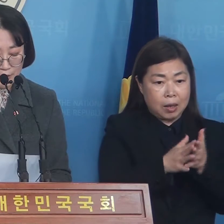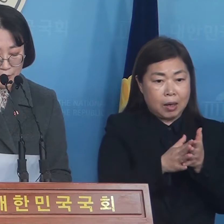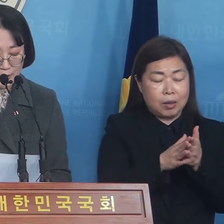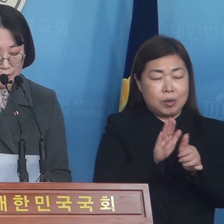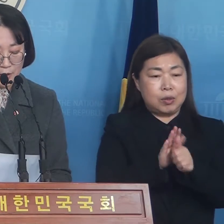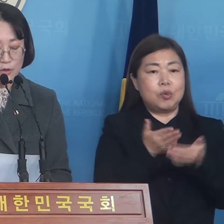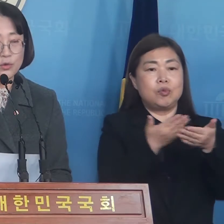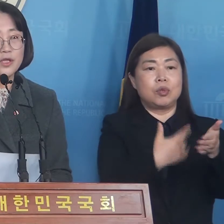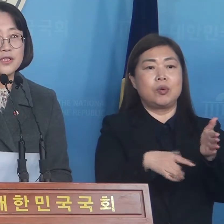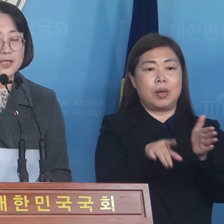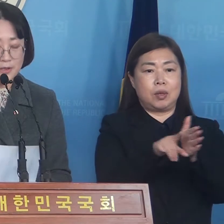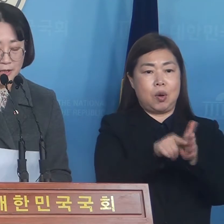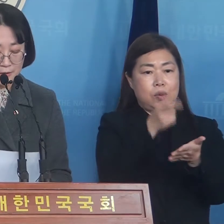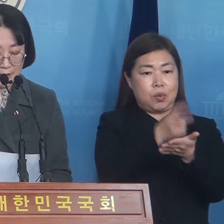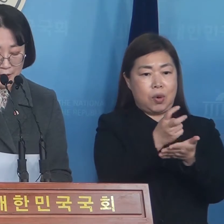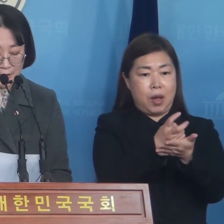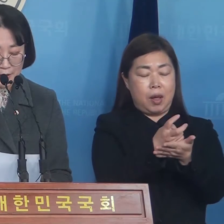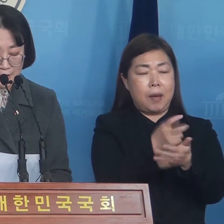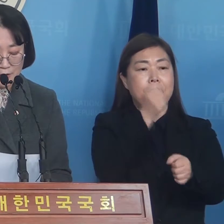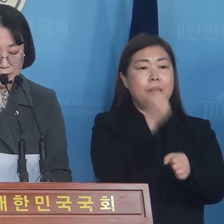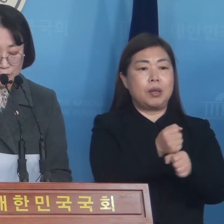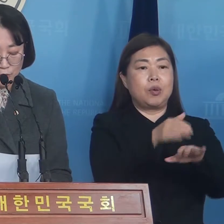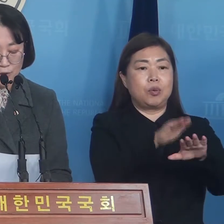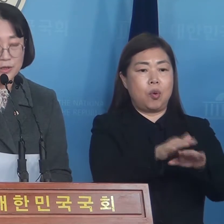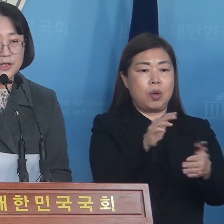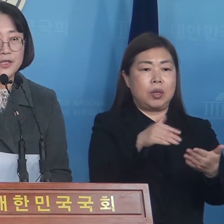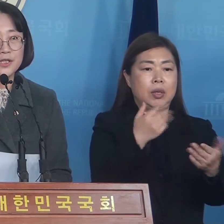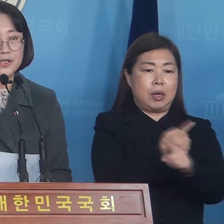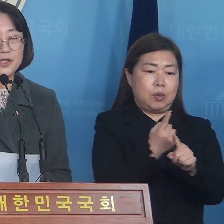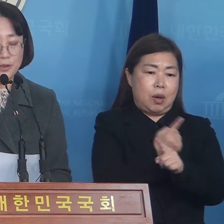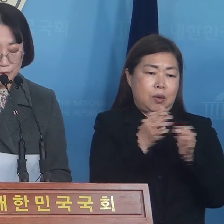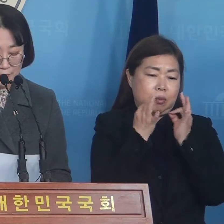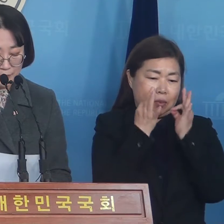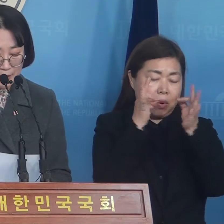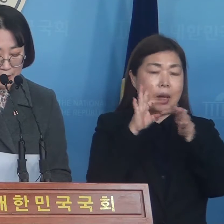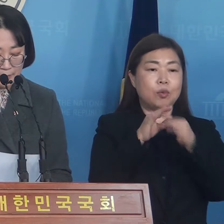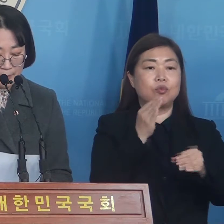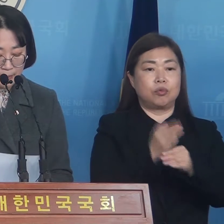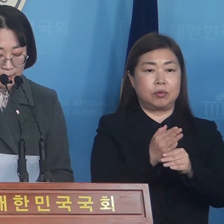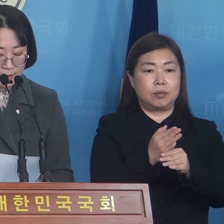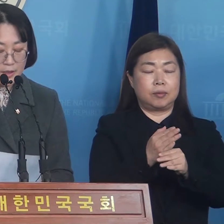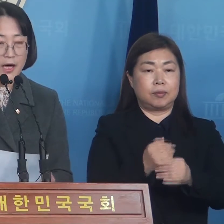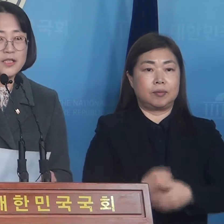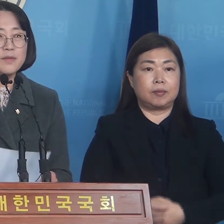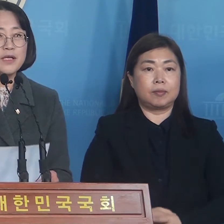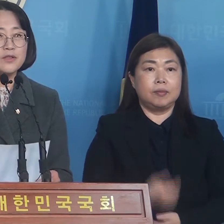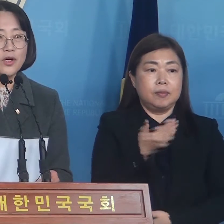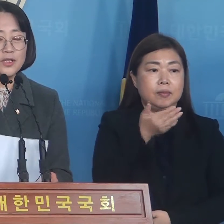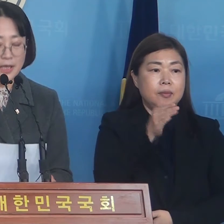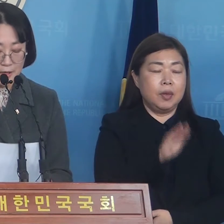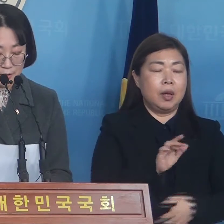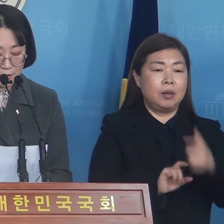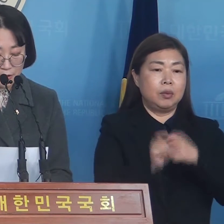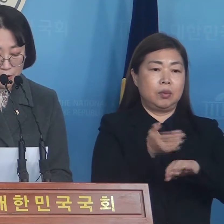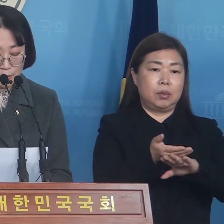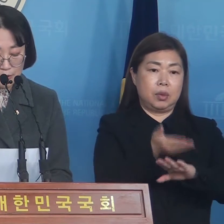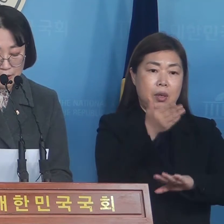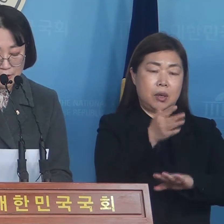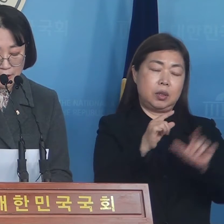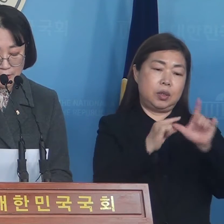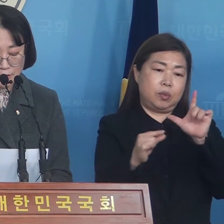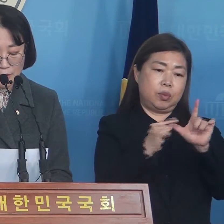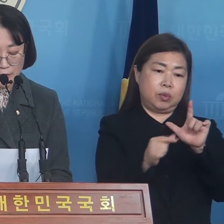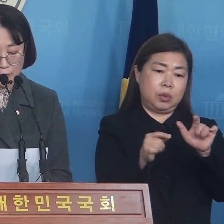곳을 지원하기 위한 조례를 제정하거나 개정하는 노력을 이어가고 있습니다. 하지만 더 이상